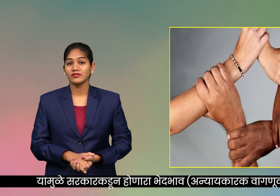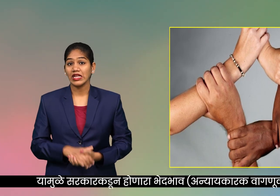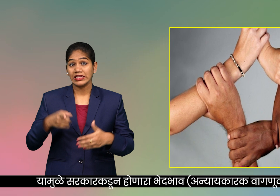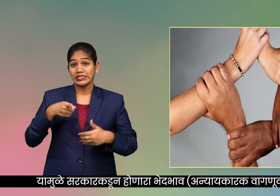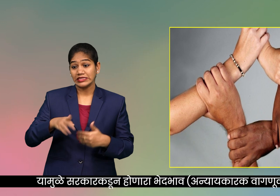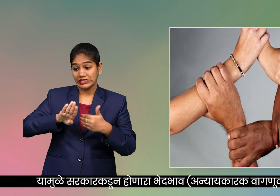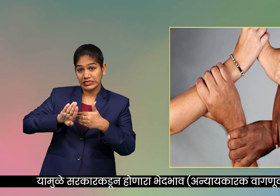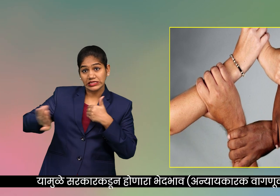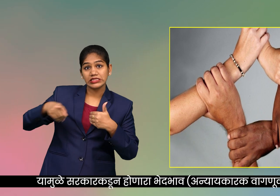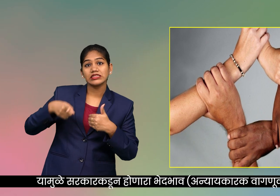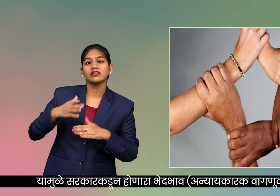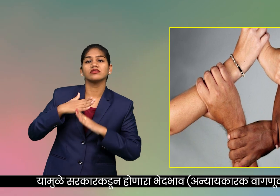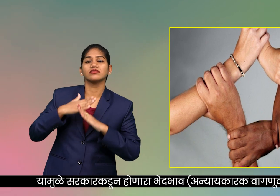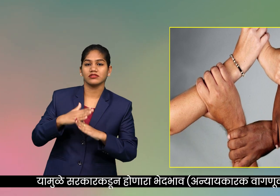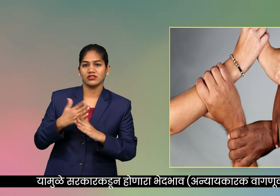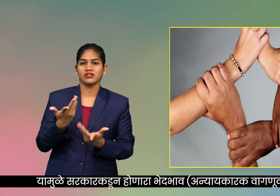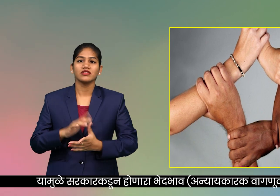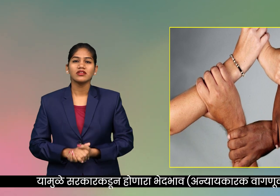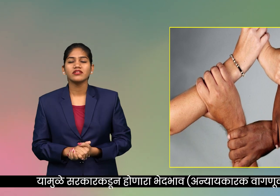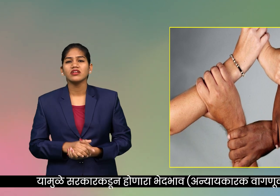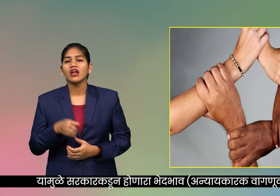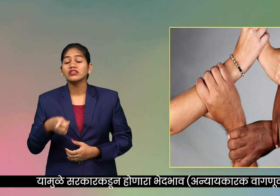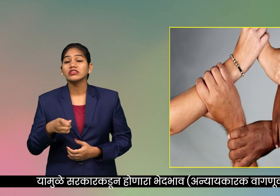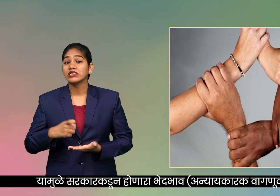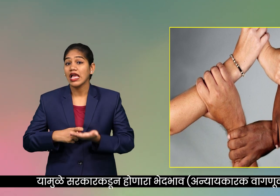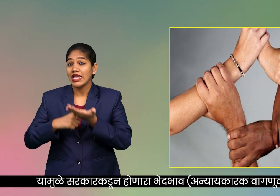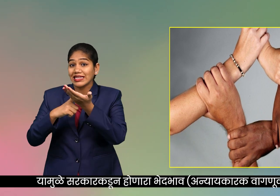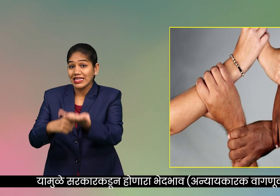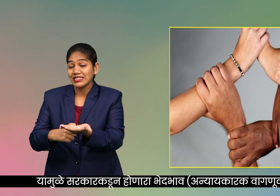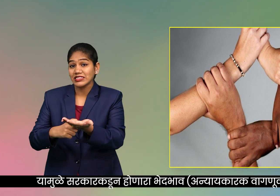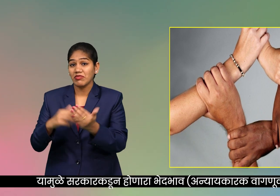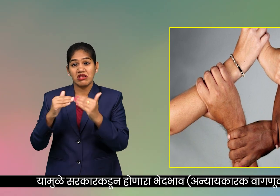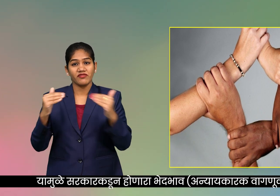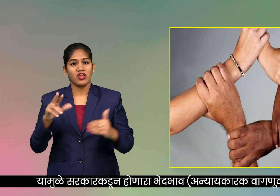यामुळे सरकाराकडून होणारे भेदभाव रोखले जातो.